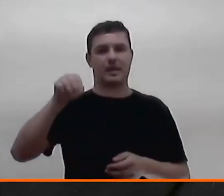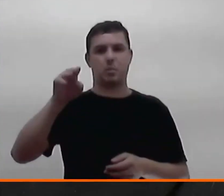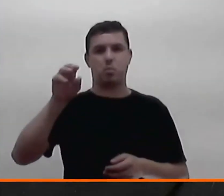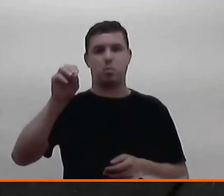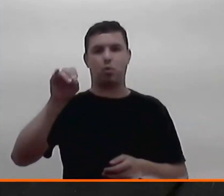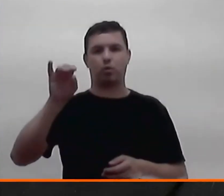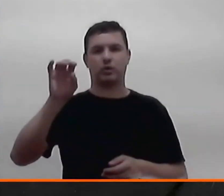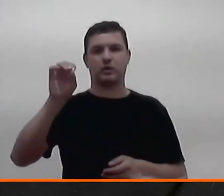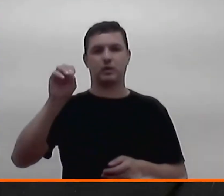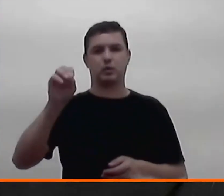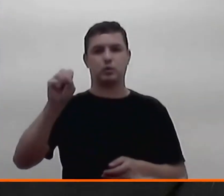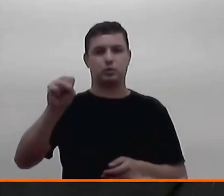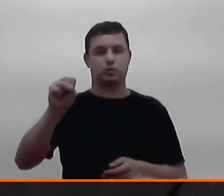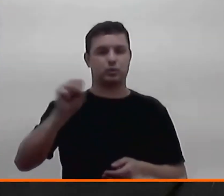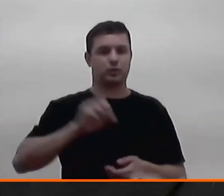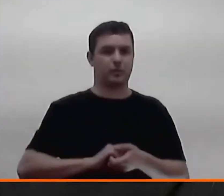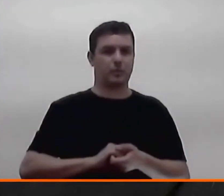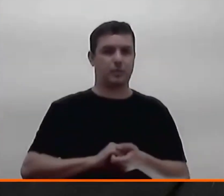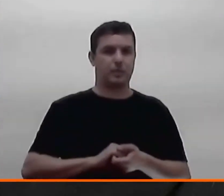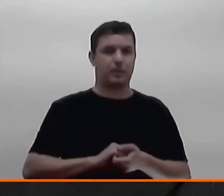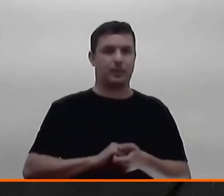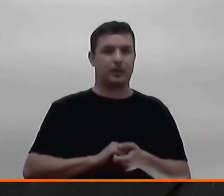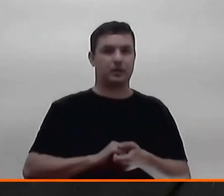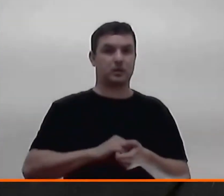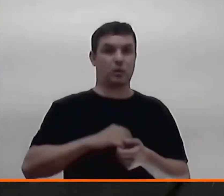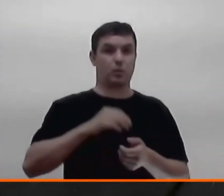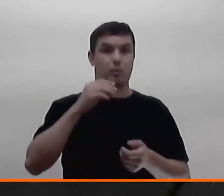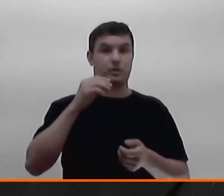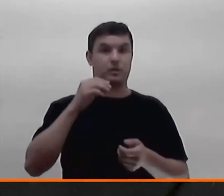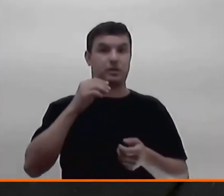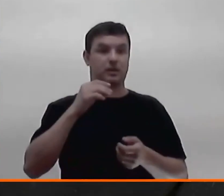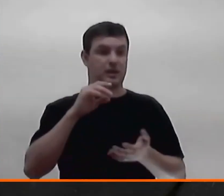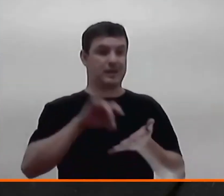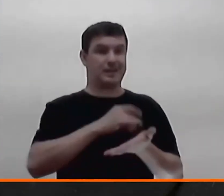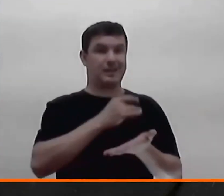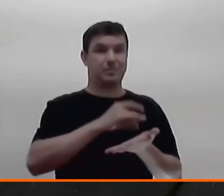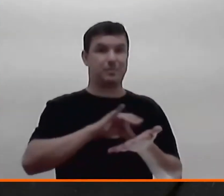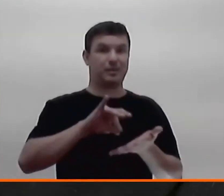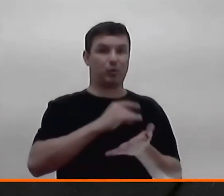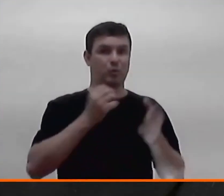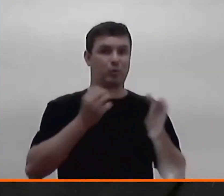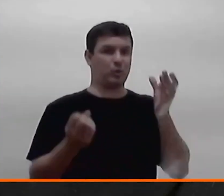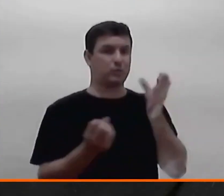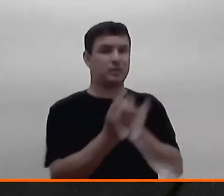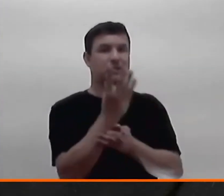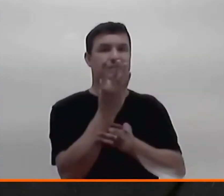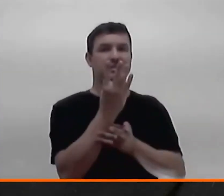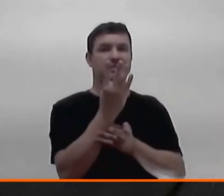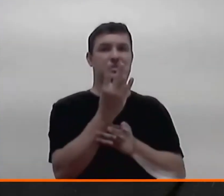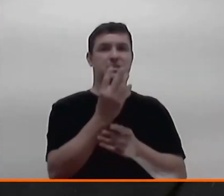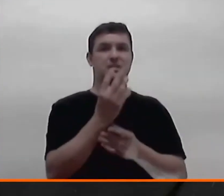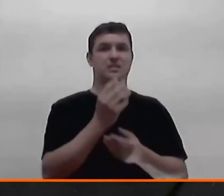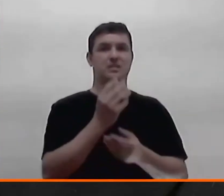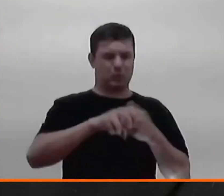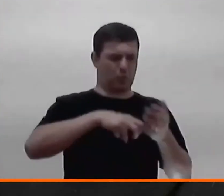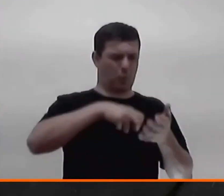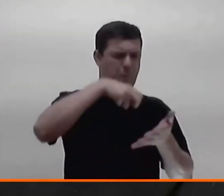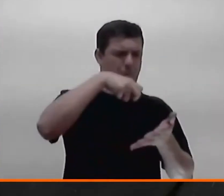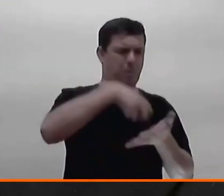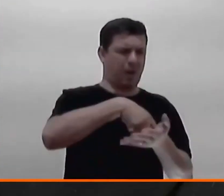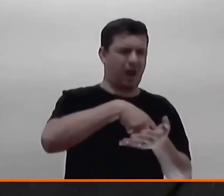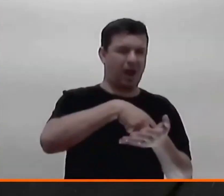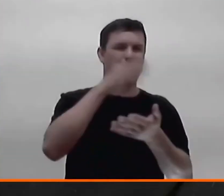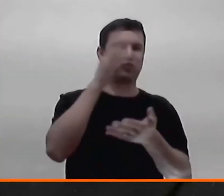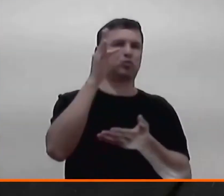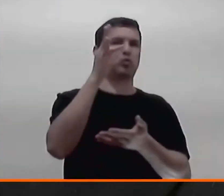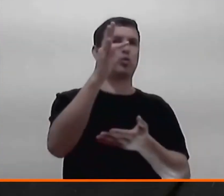eles são inimigos, né? O que acontece? Eles vão dobrar, um dia eles vão dobrar